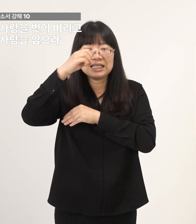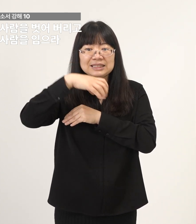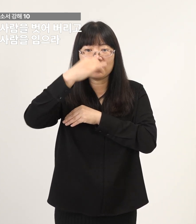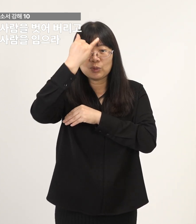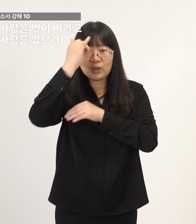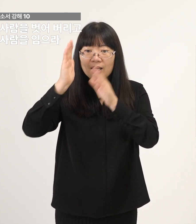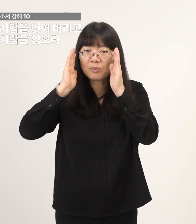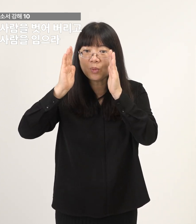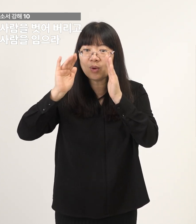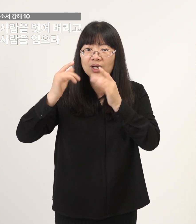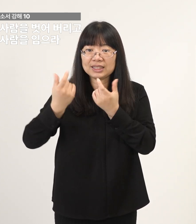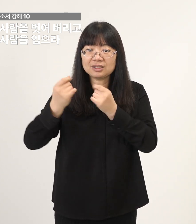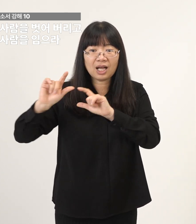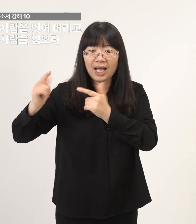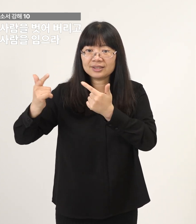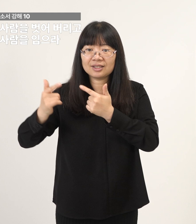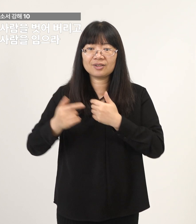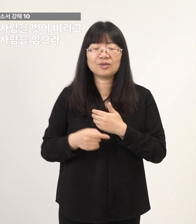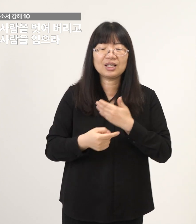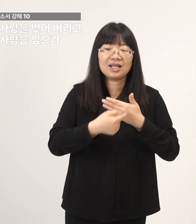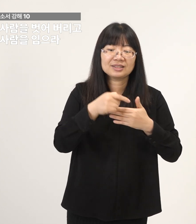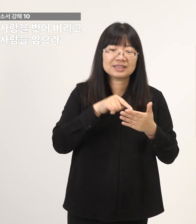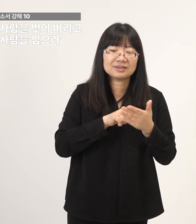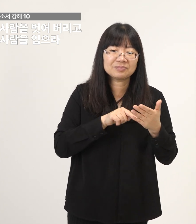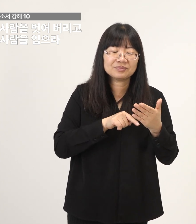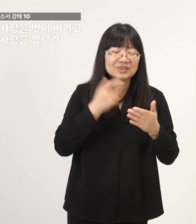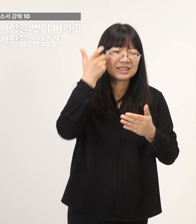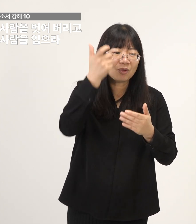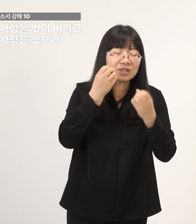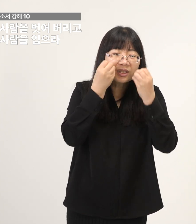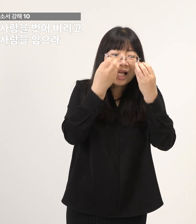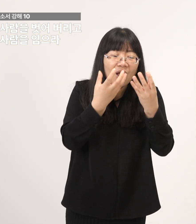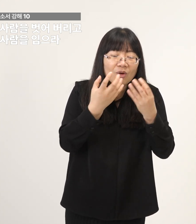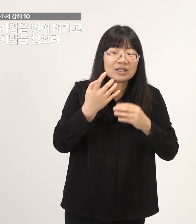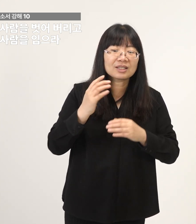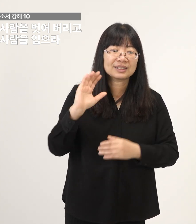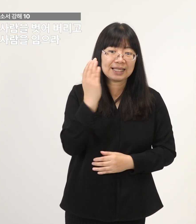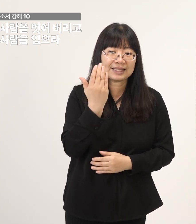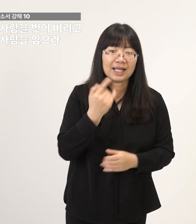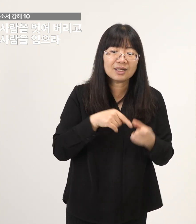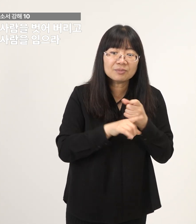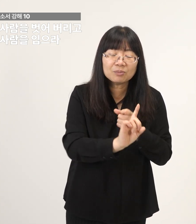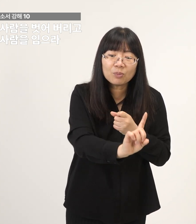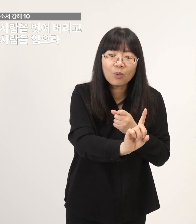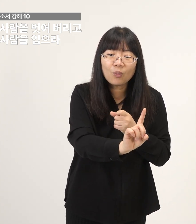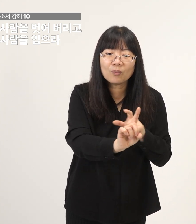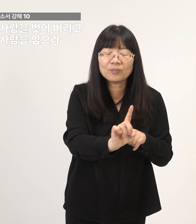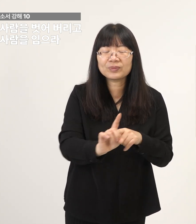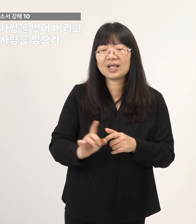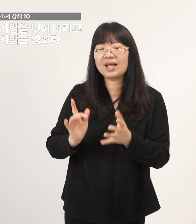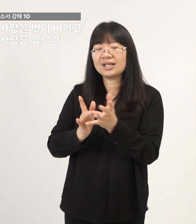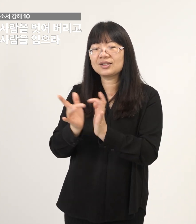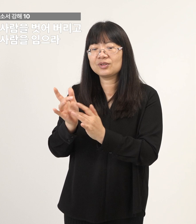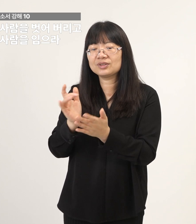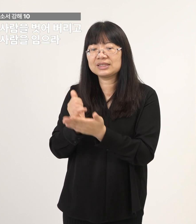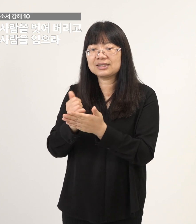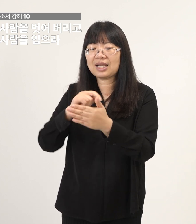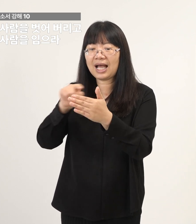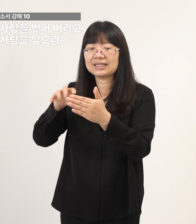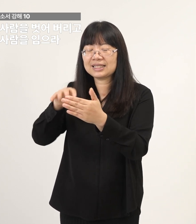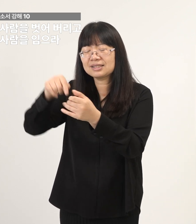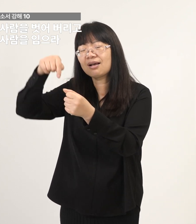여기 심령이 새롭게 된다는 말은 그리스도 안에서 그분과 깊은 엔 크리스토스라는 헬라